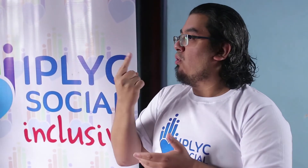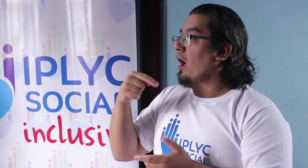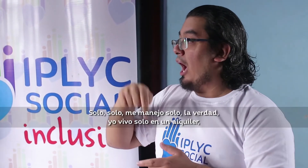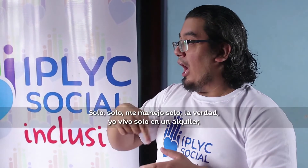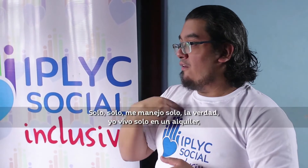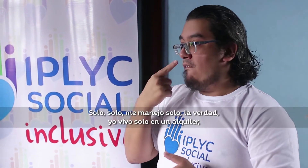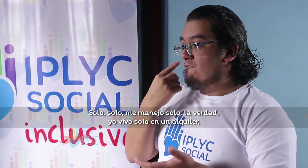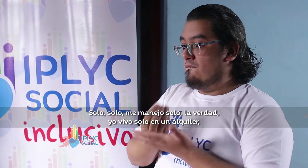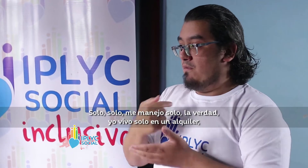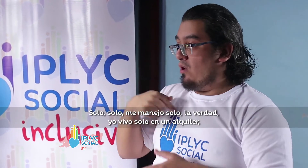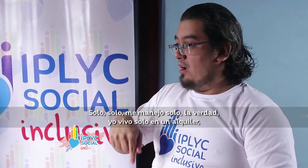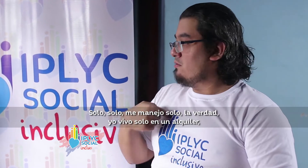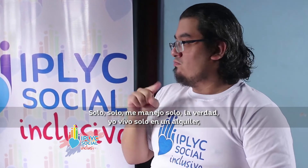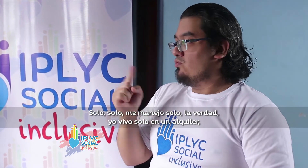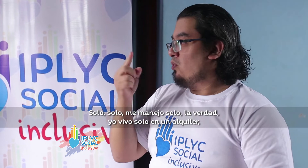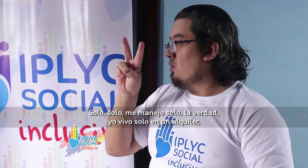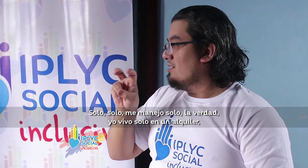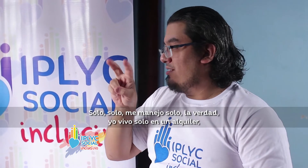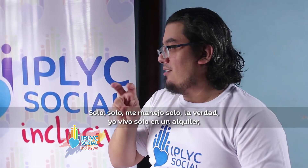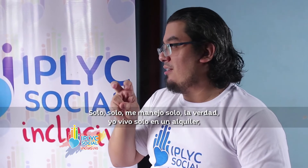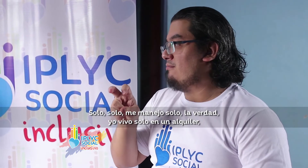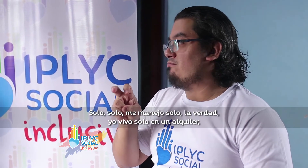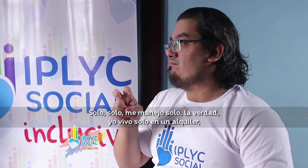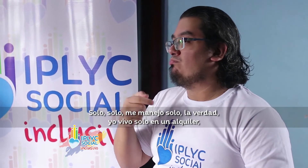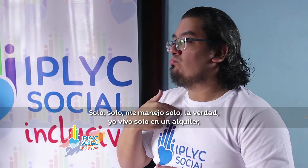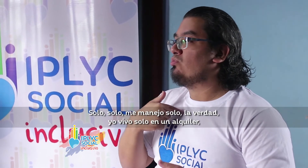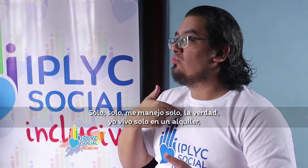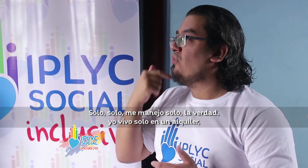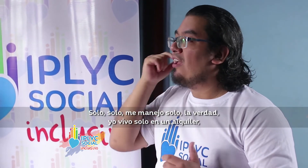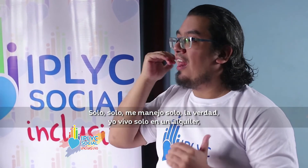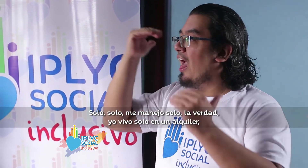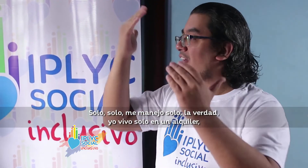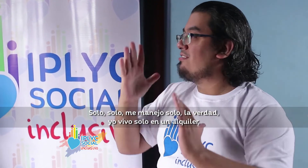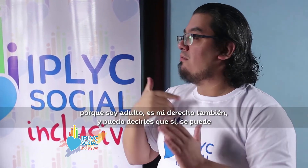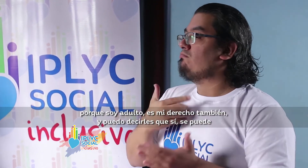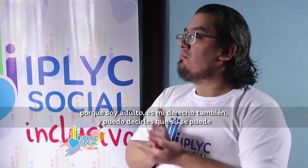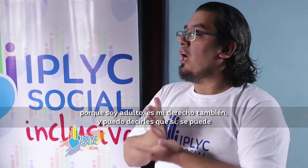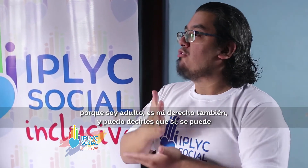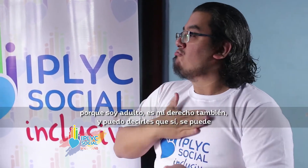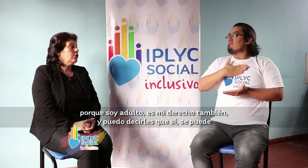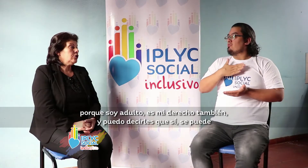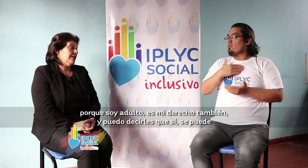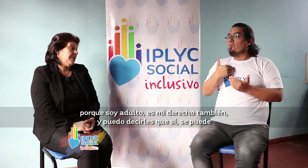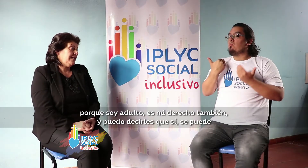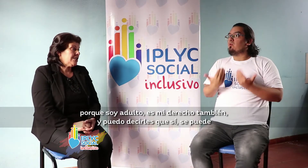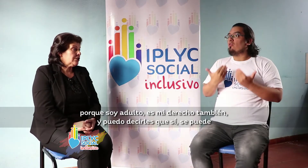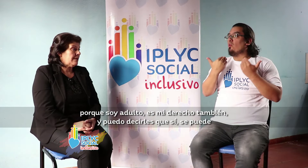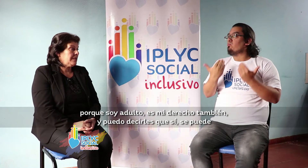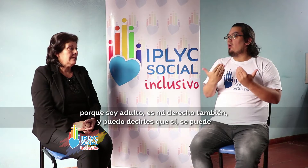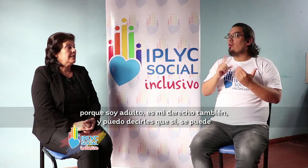Solo, me manejo solo. La verdad, yo vivo solo en un alquiler. porque soy adulto, es mi derecho también y